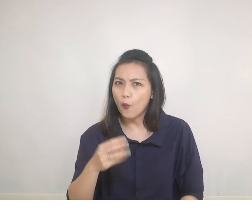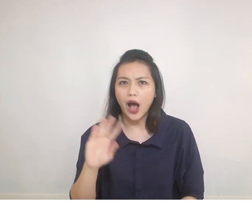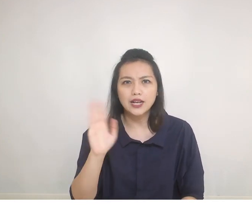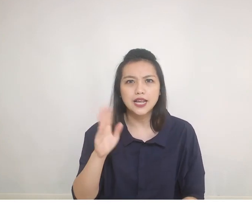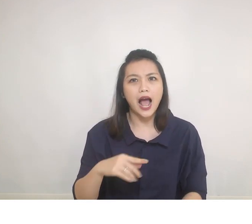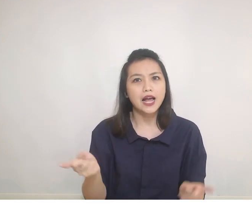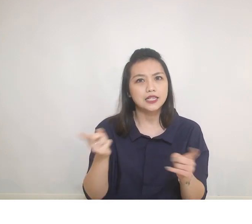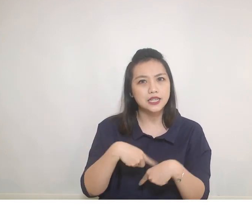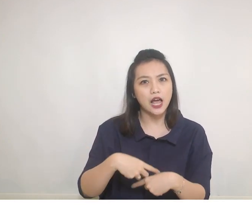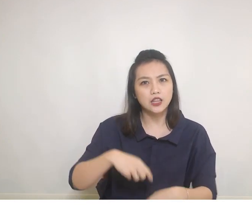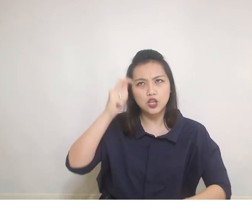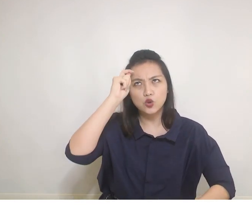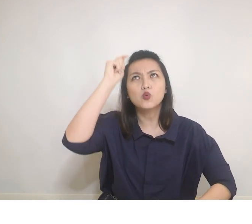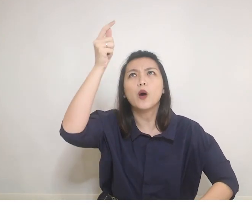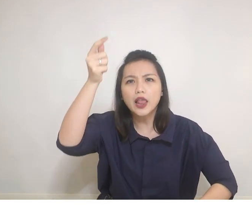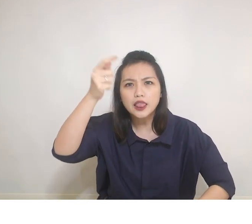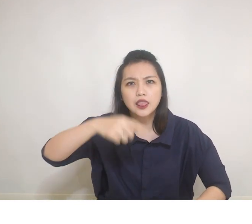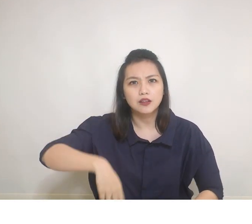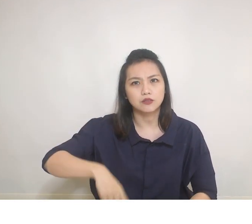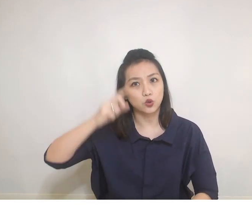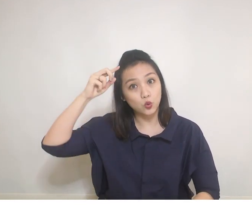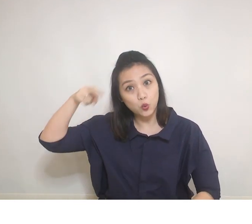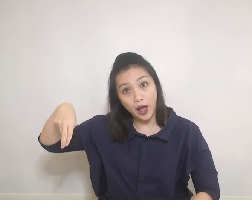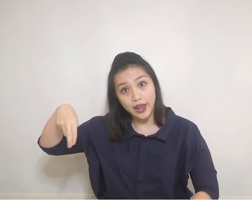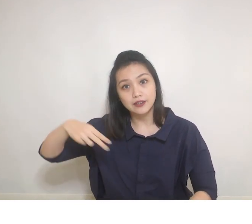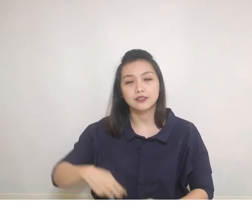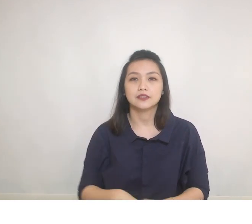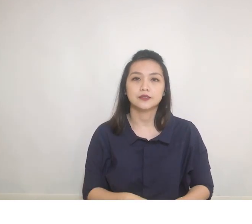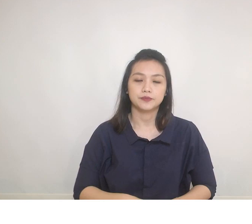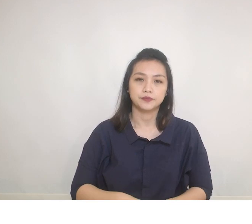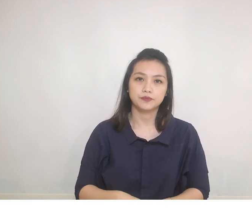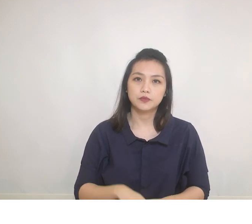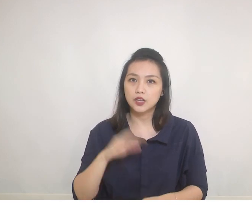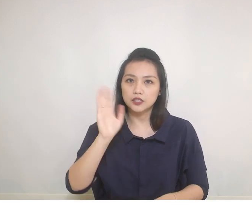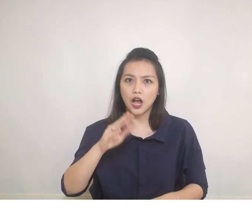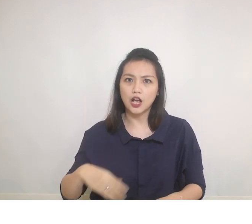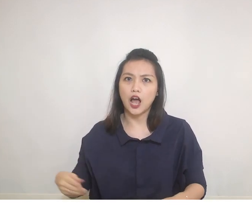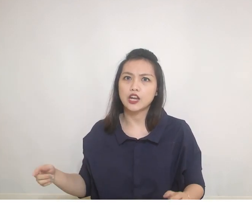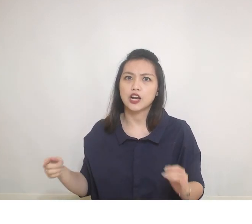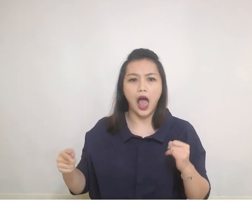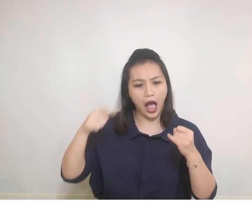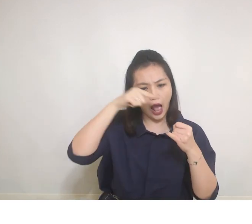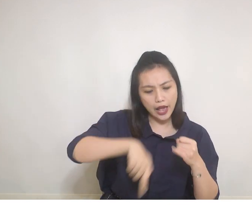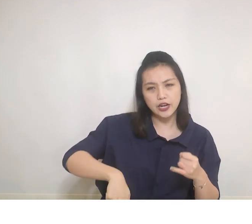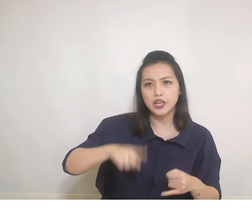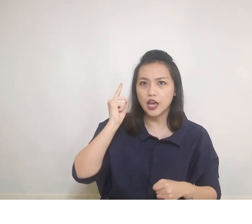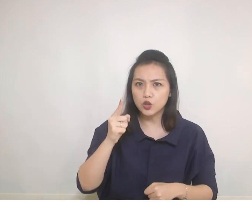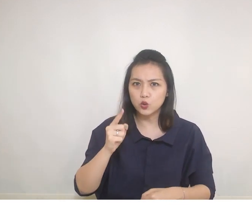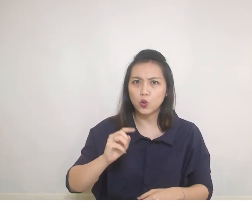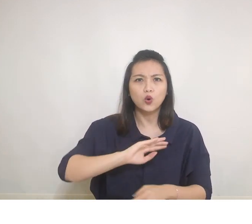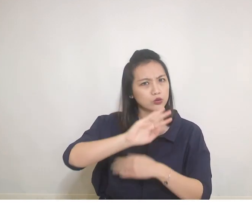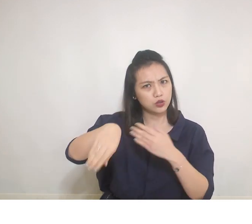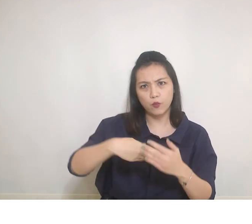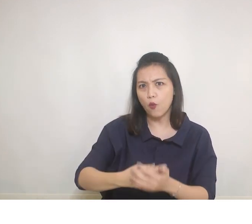segalanya. Iya, menjadi yang sumber segalanya. Motivasinya ujung akhir-akhirnya adalah uang. Berarti dikontrol oleh uang, jadi